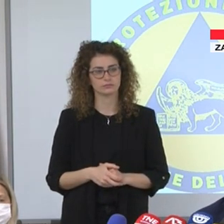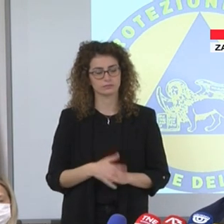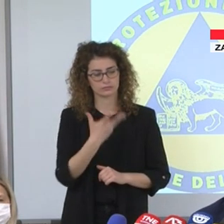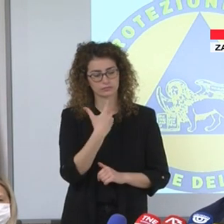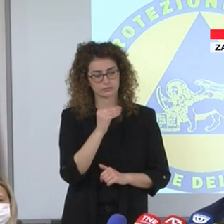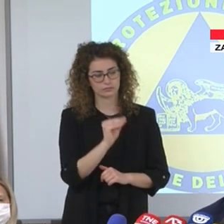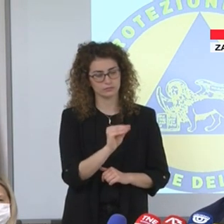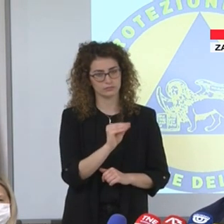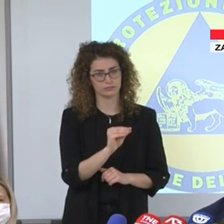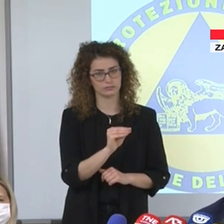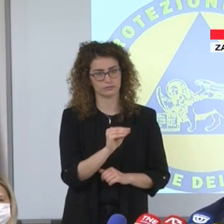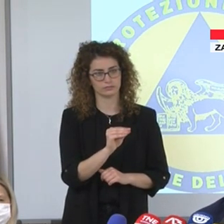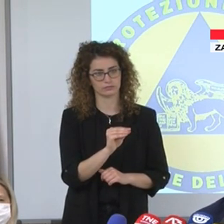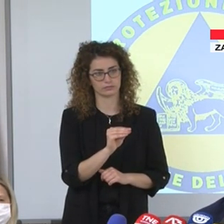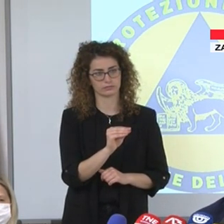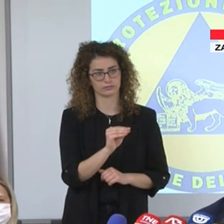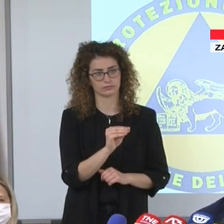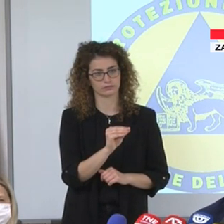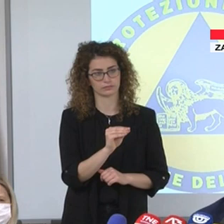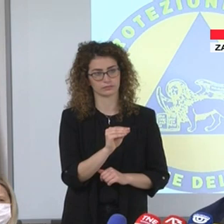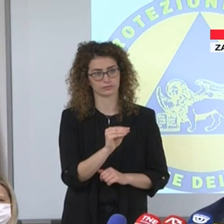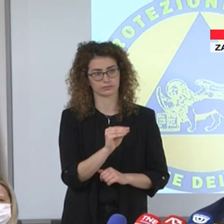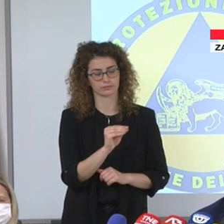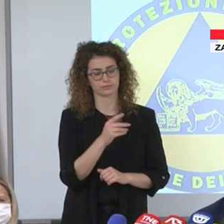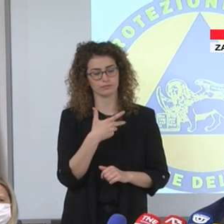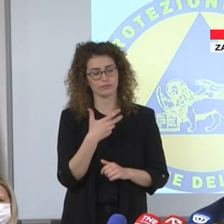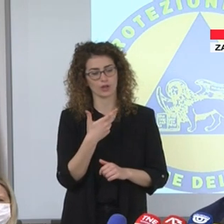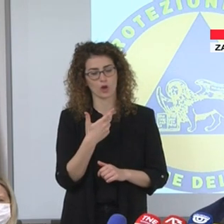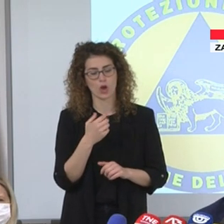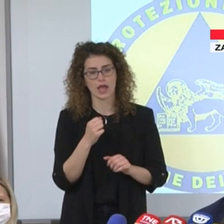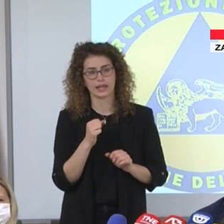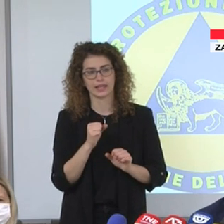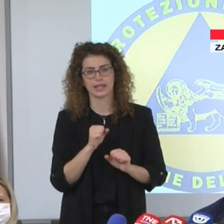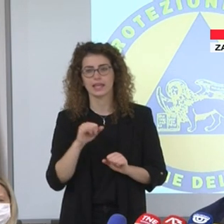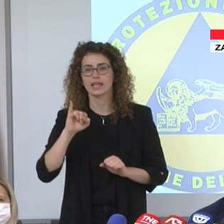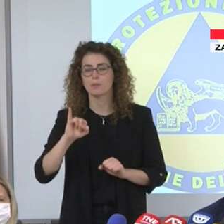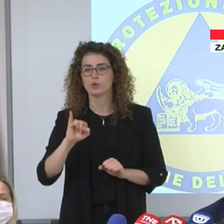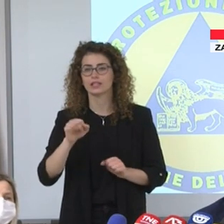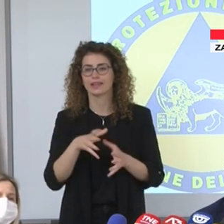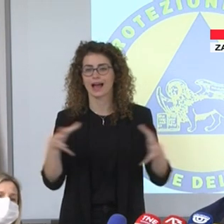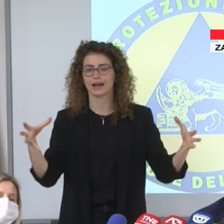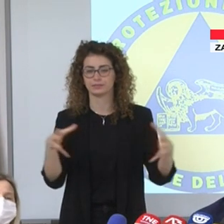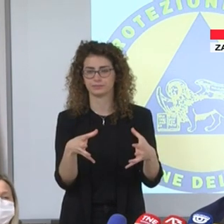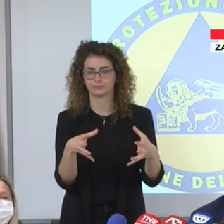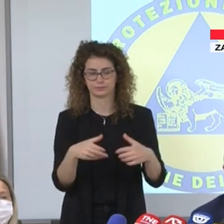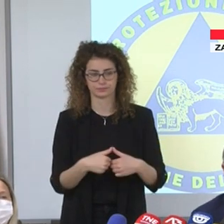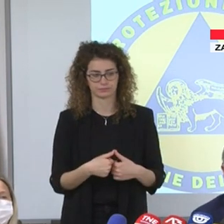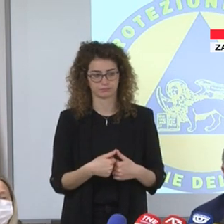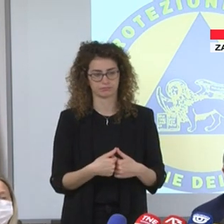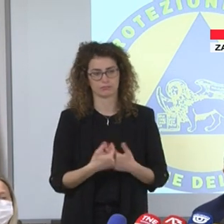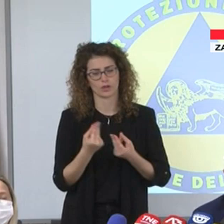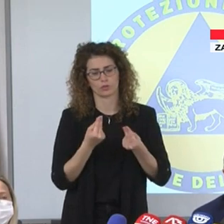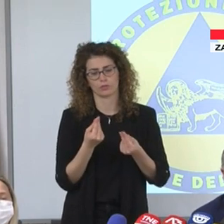Volevo chiederle una cosa a proposito dell'immunità di gregge. Sì. In base ai dati che ci ha appena fornito, se